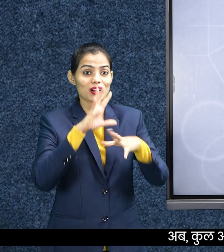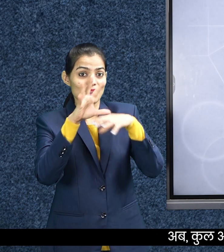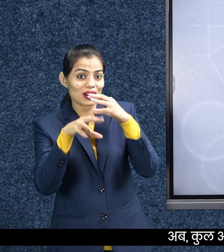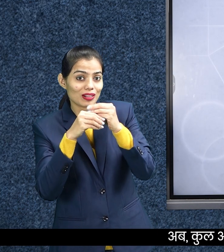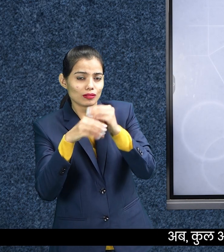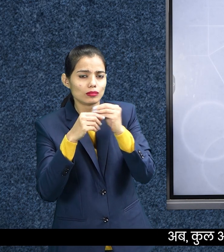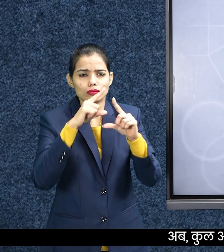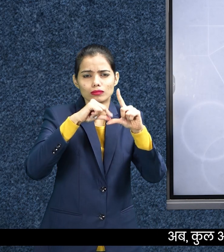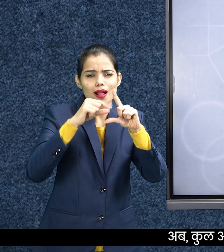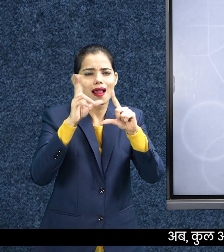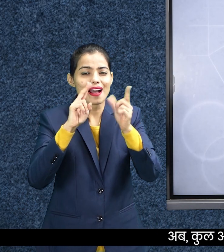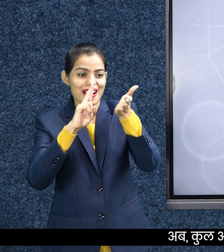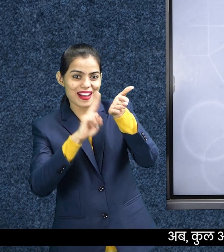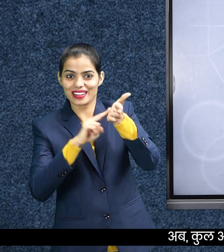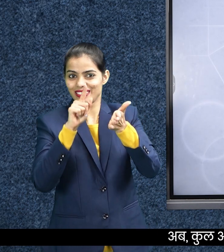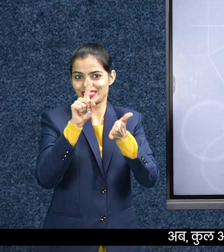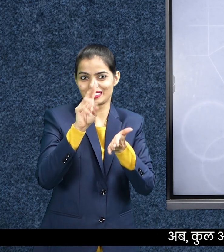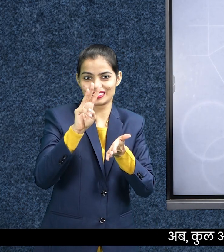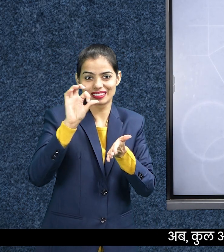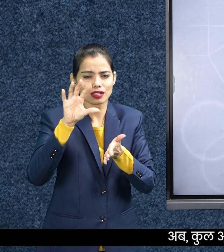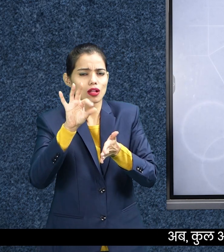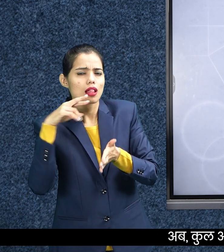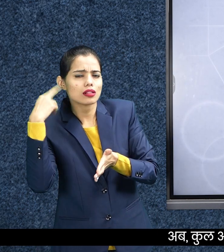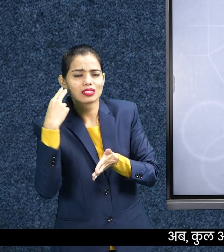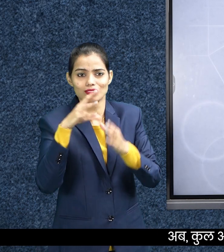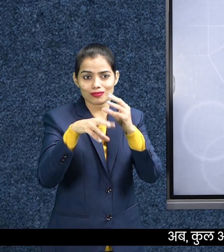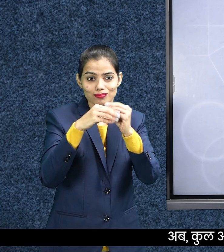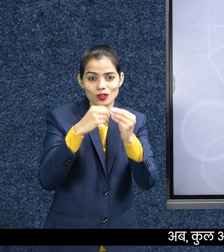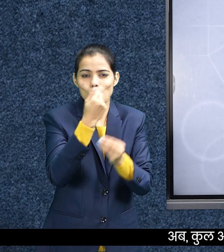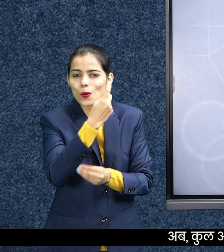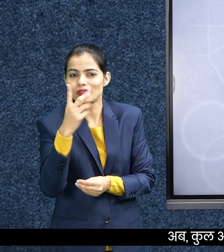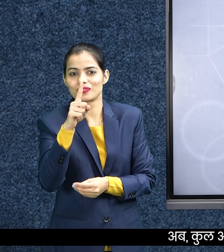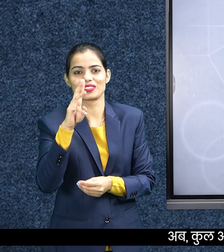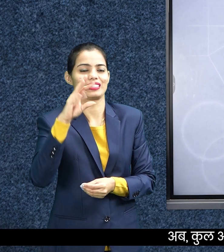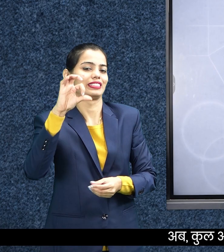अब कुल आवृत्ति n = 139 जो एक विषम संख्या है।